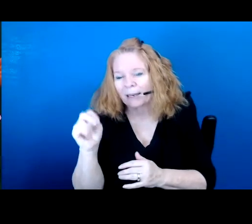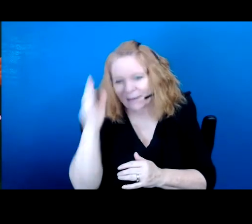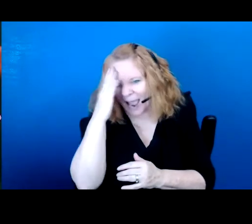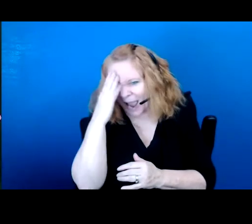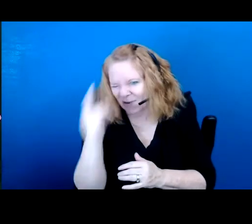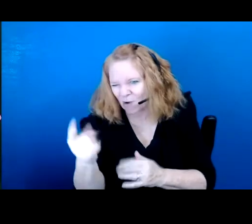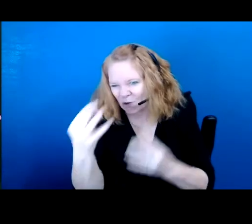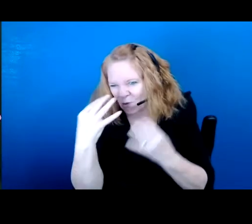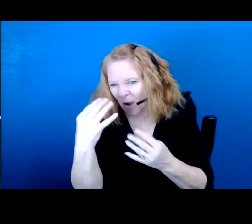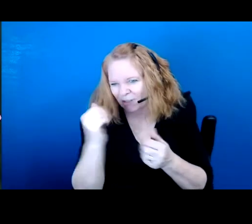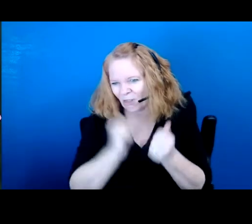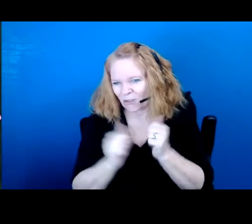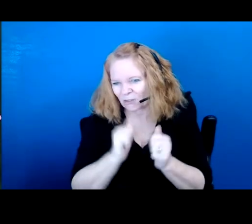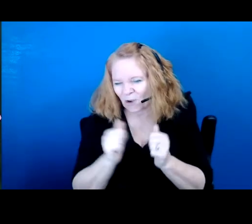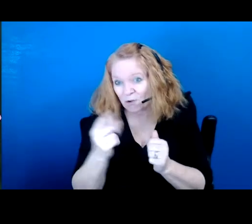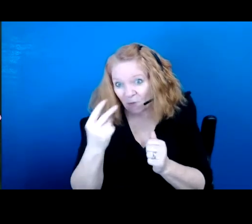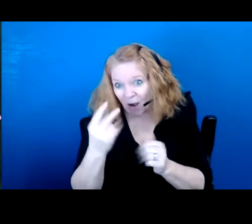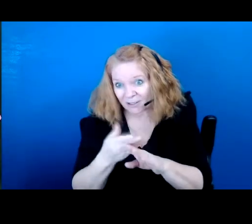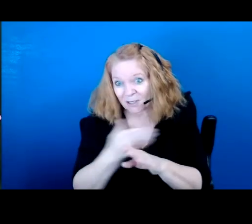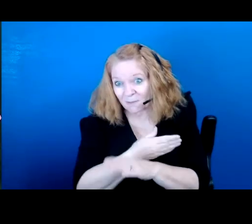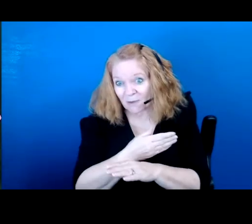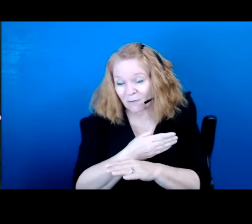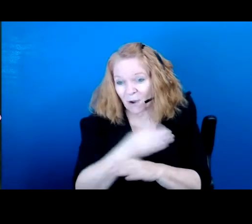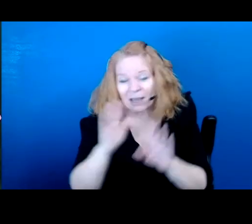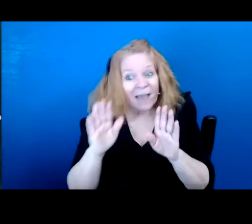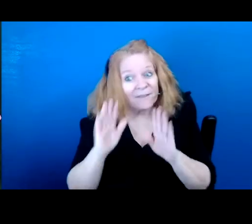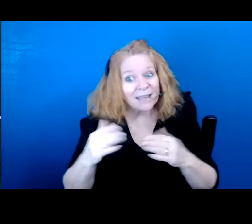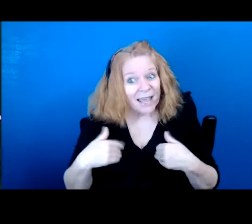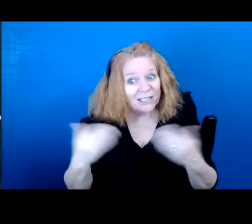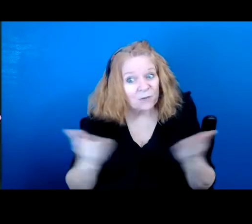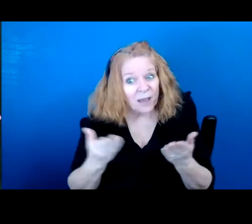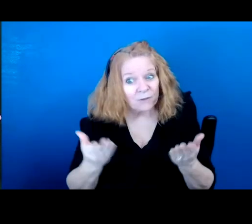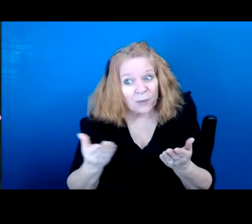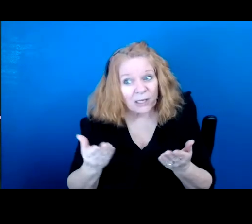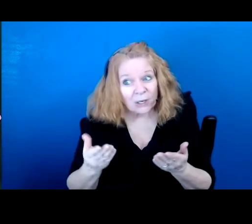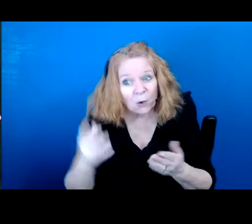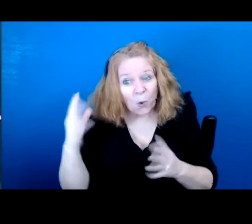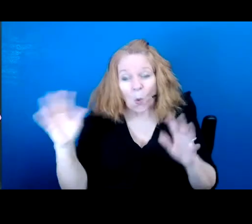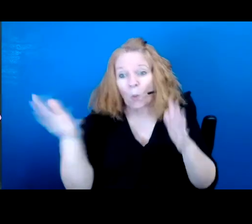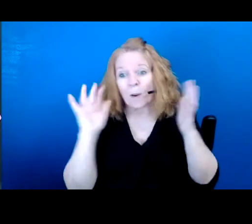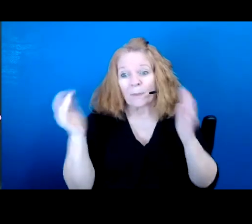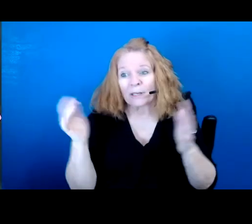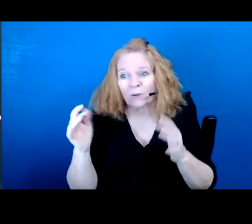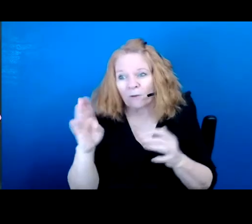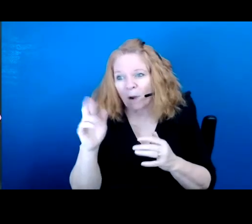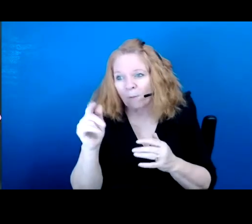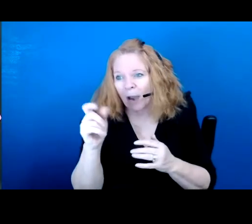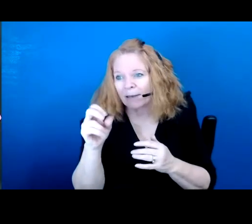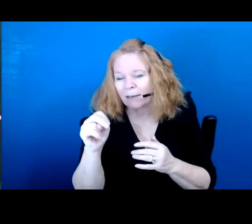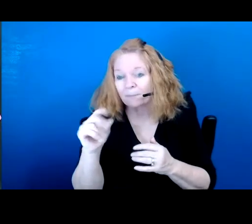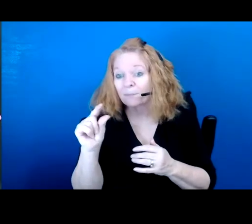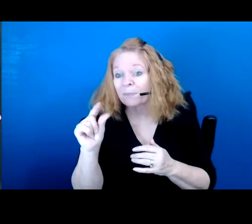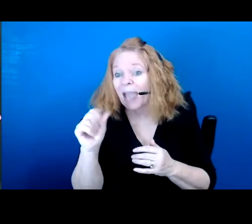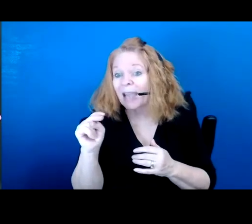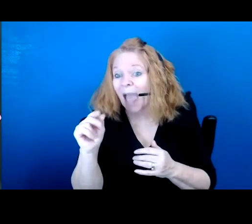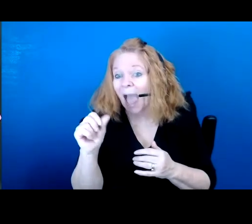para brandon yo sé que tú has visto el espectáculo anteriormente brandon qué bueno